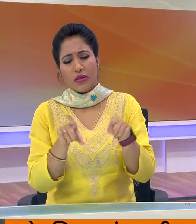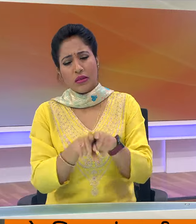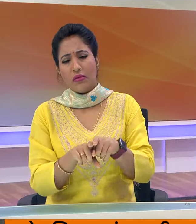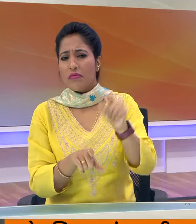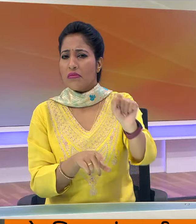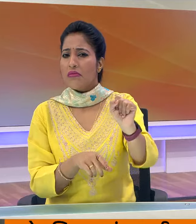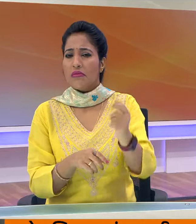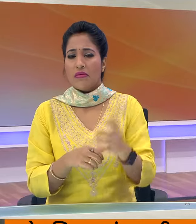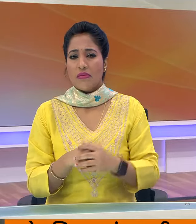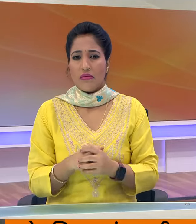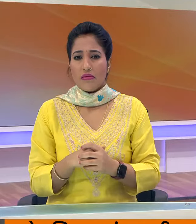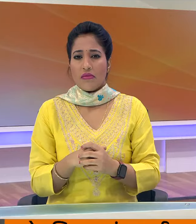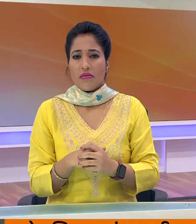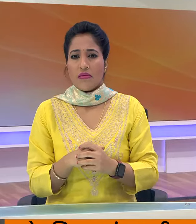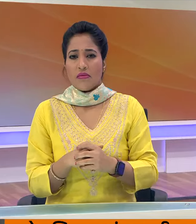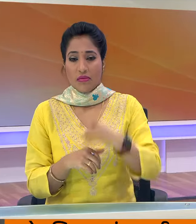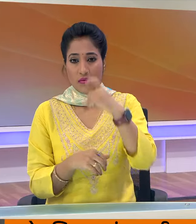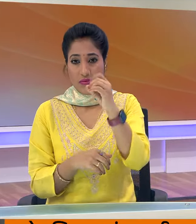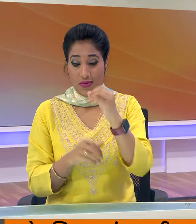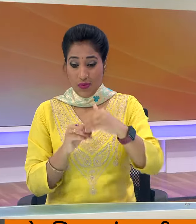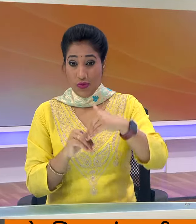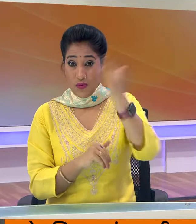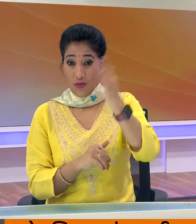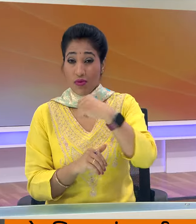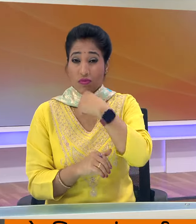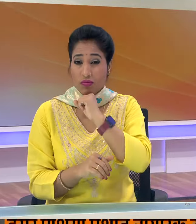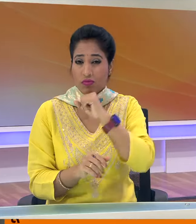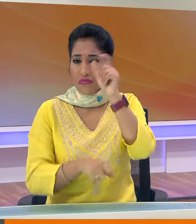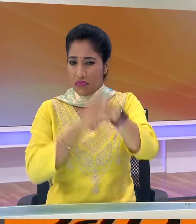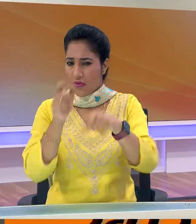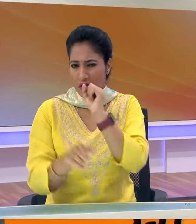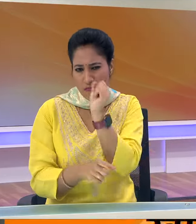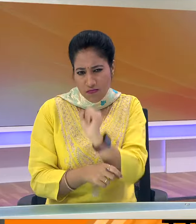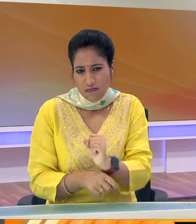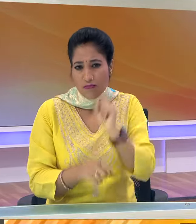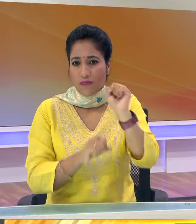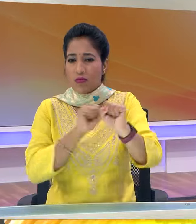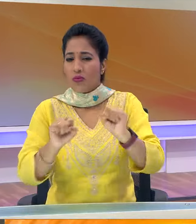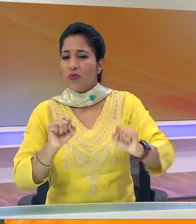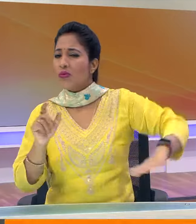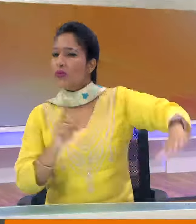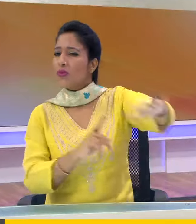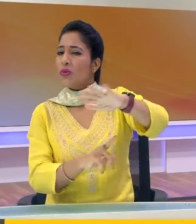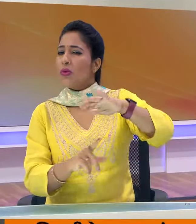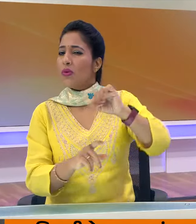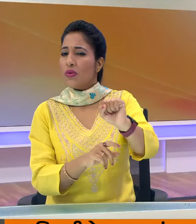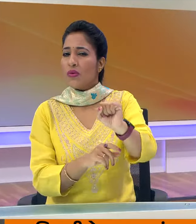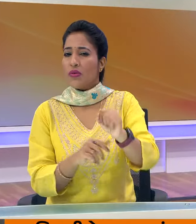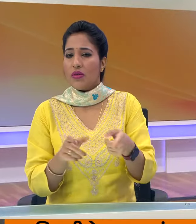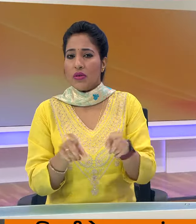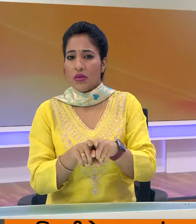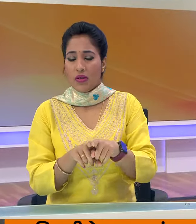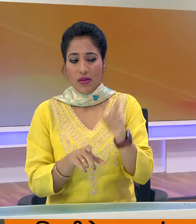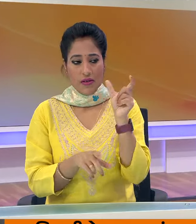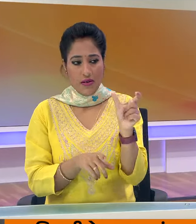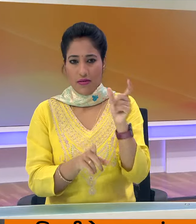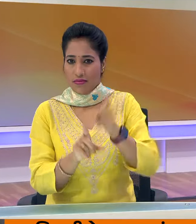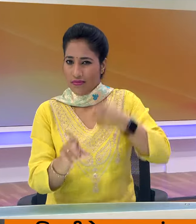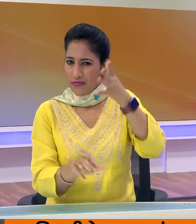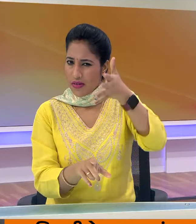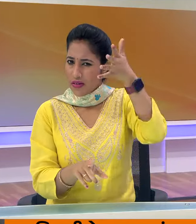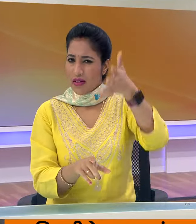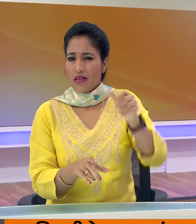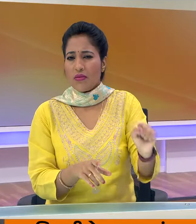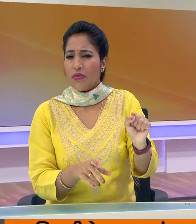से 70 वर्ष से ऊपर के बुजुर्गों के लिए जो यह आयुष्मान